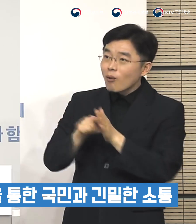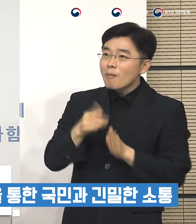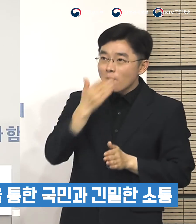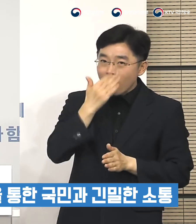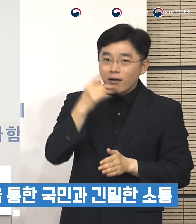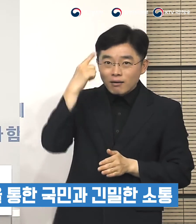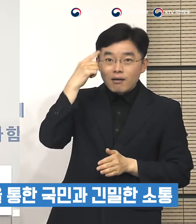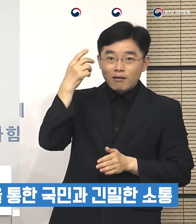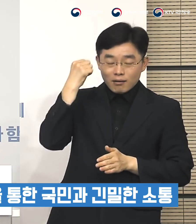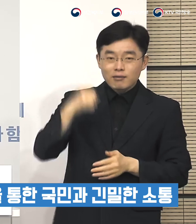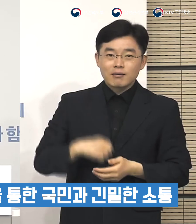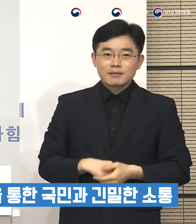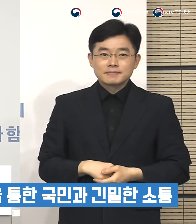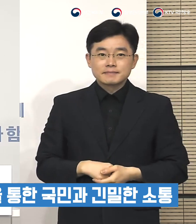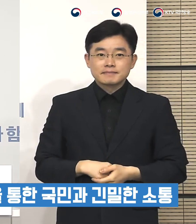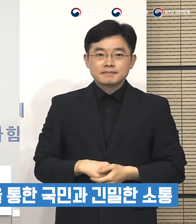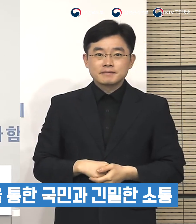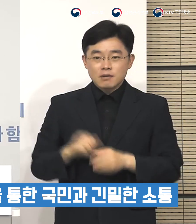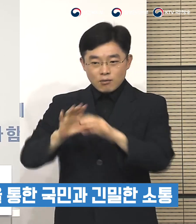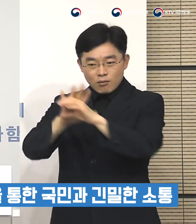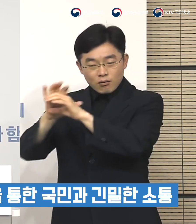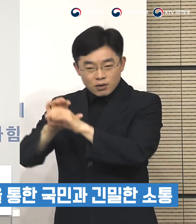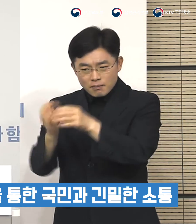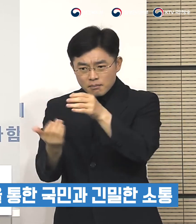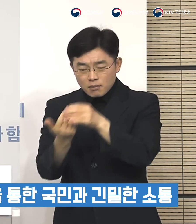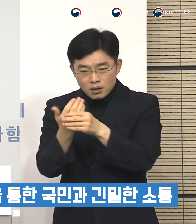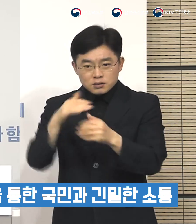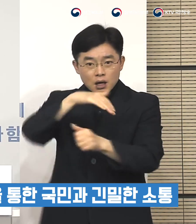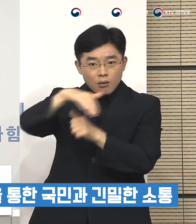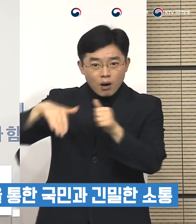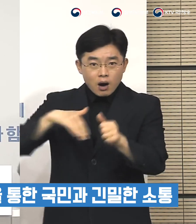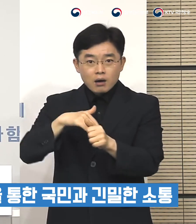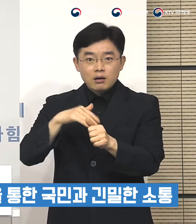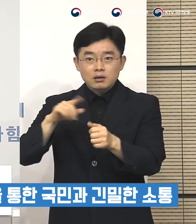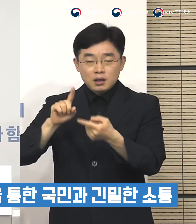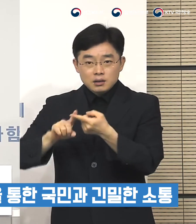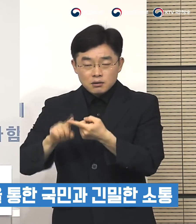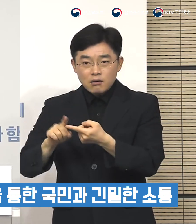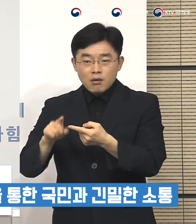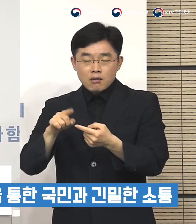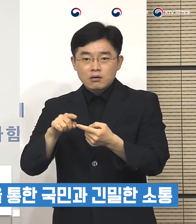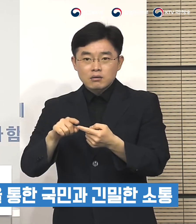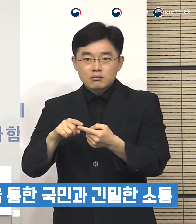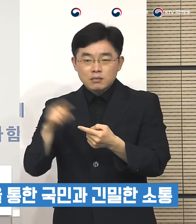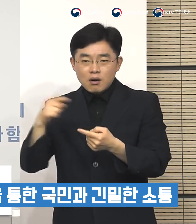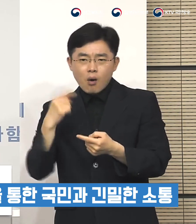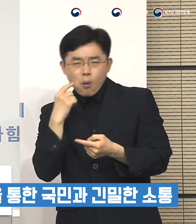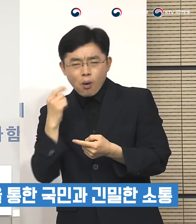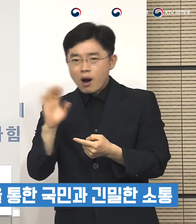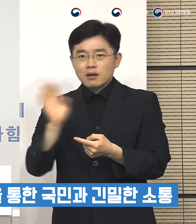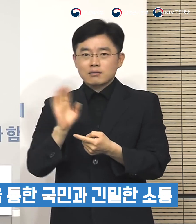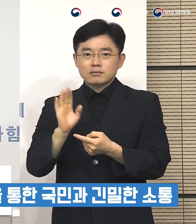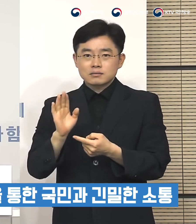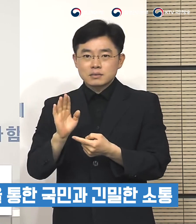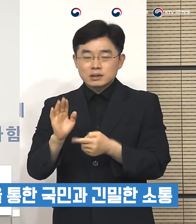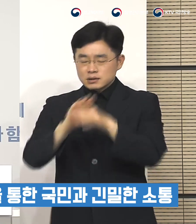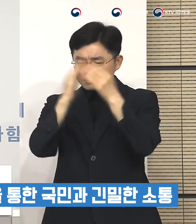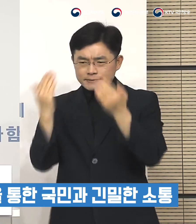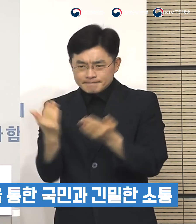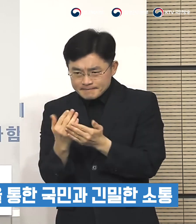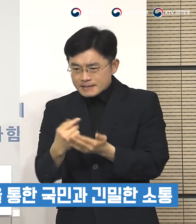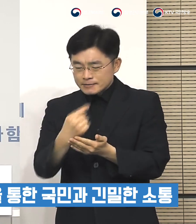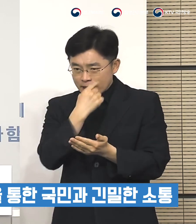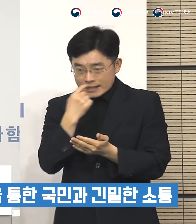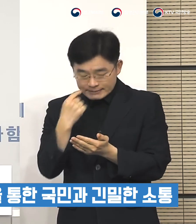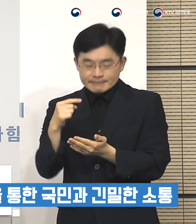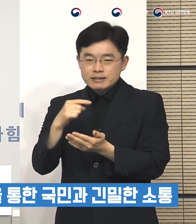국민 여러분들께 이 질병의 발생 상황에 대해서 저희가 파악하고 인지하고 분석한 바를 늘 좀